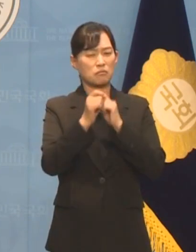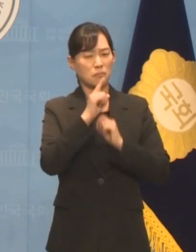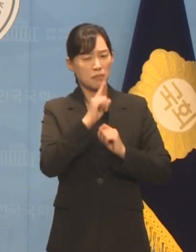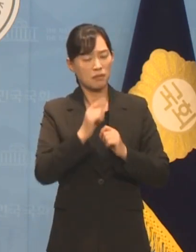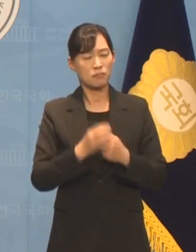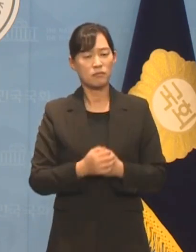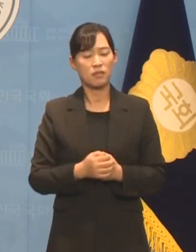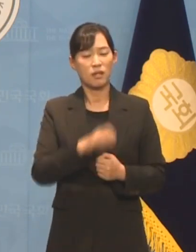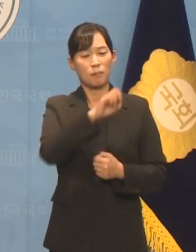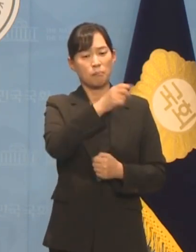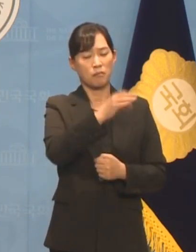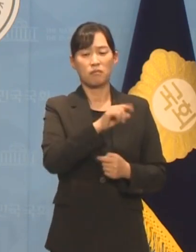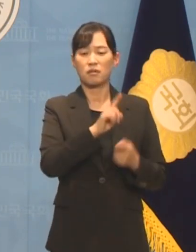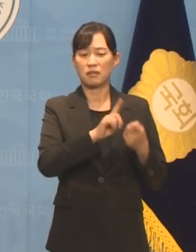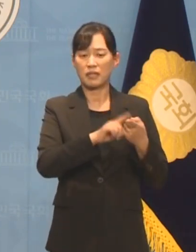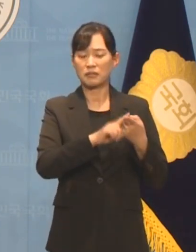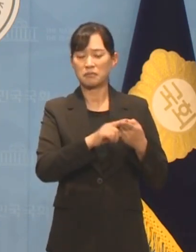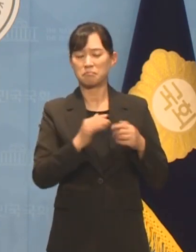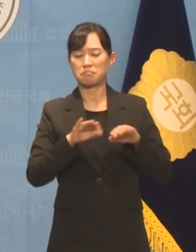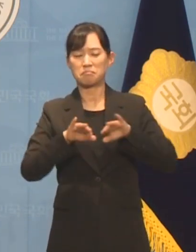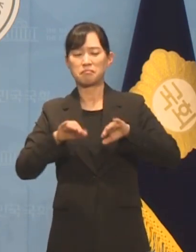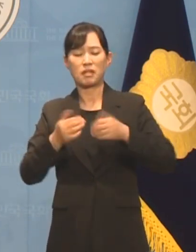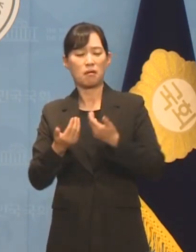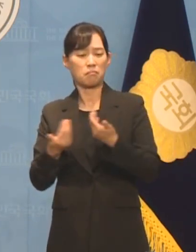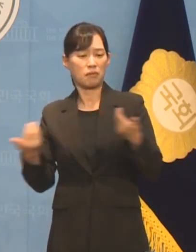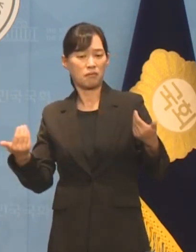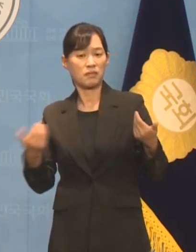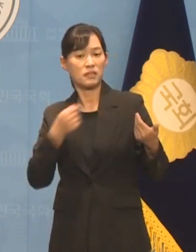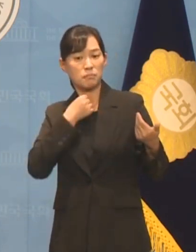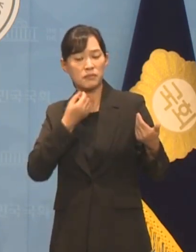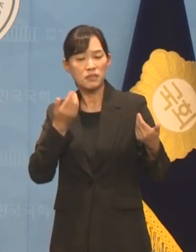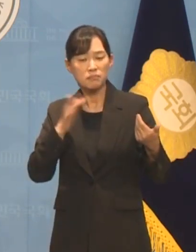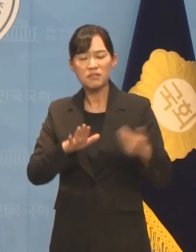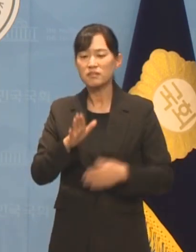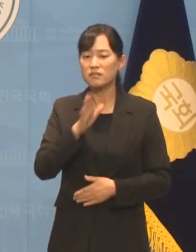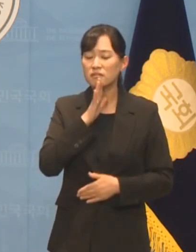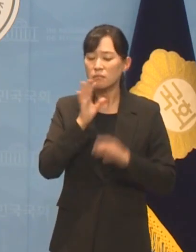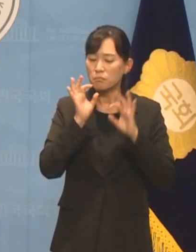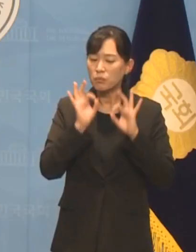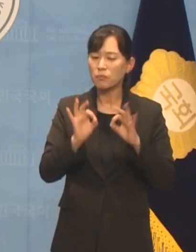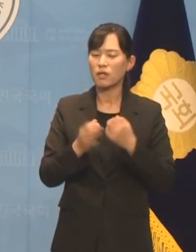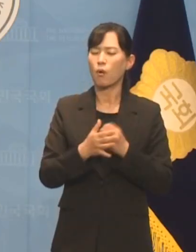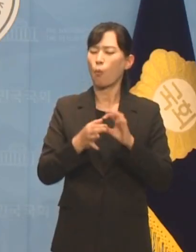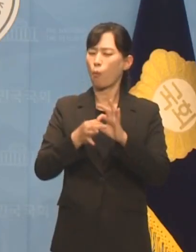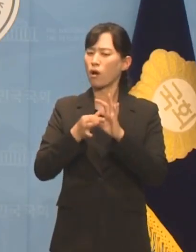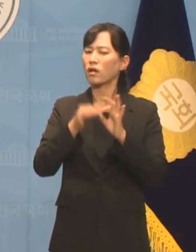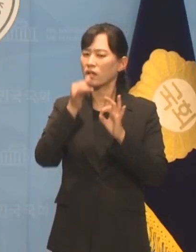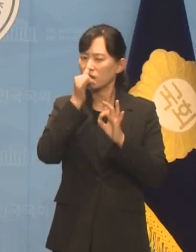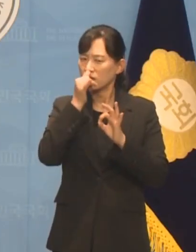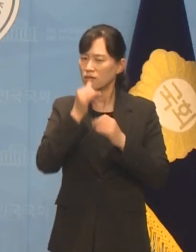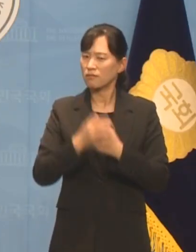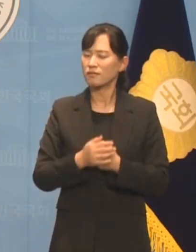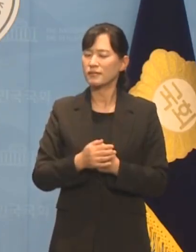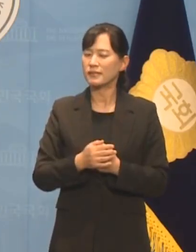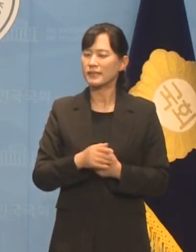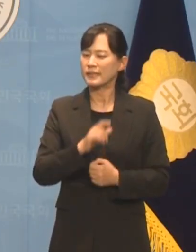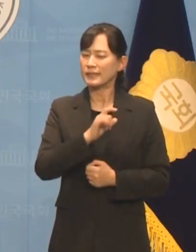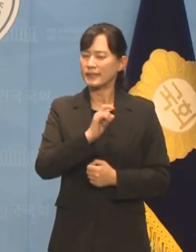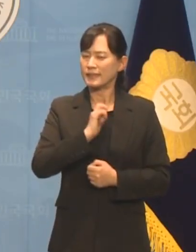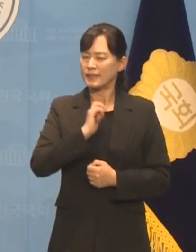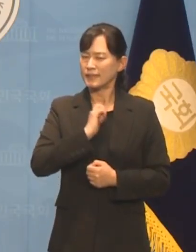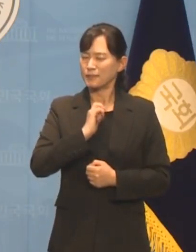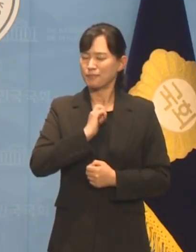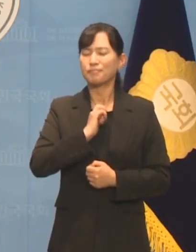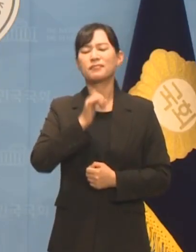규정하며 명태균 게이트에서 거리를 두려고 하여도 실제로는 일정한 연관성이 있었던 것이 아니냐는 의심을